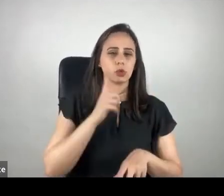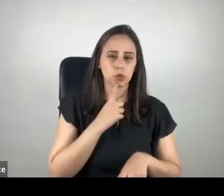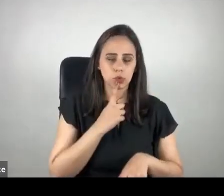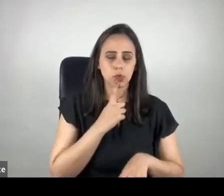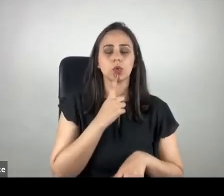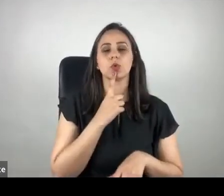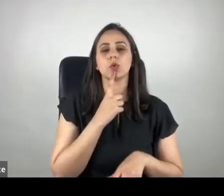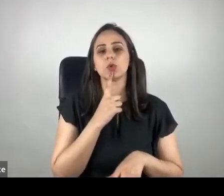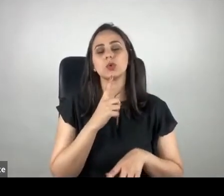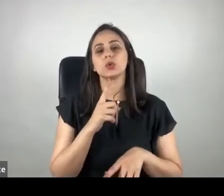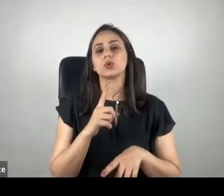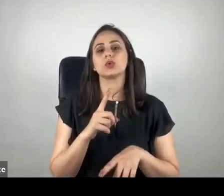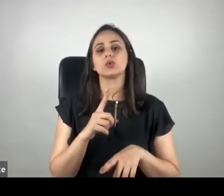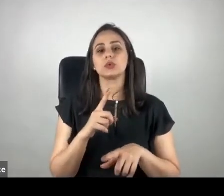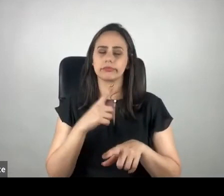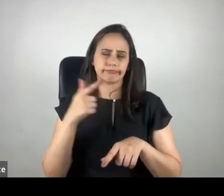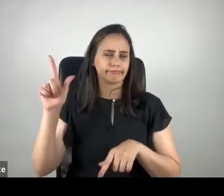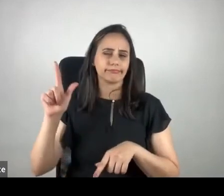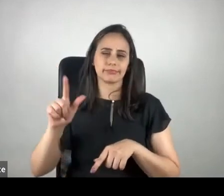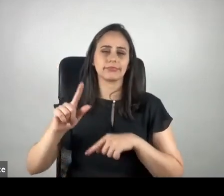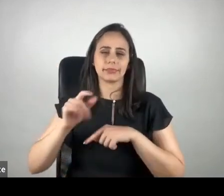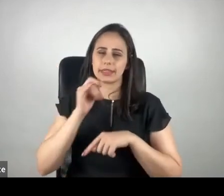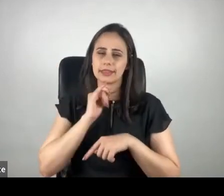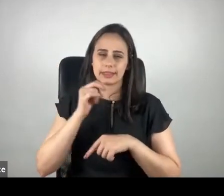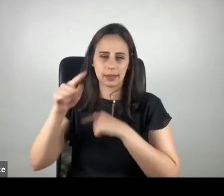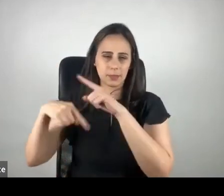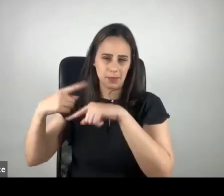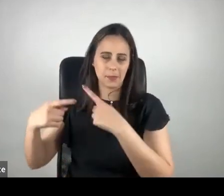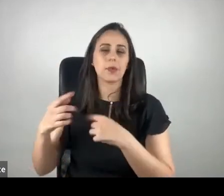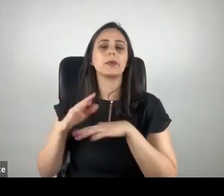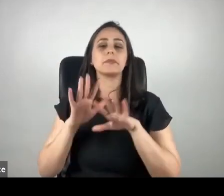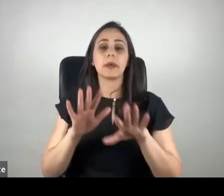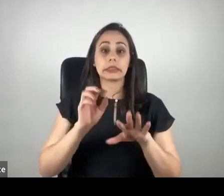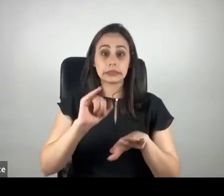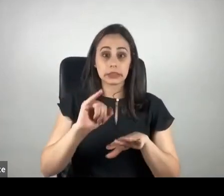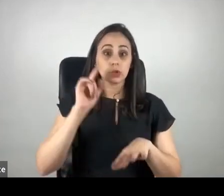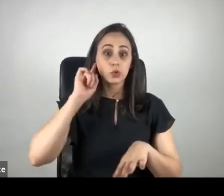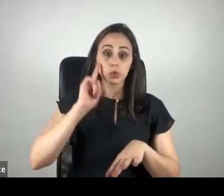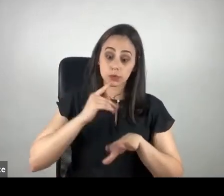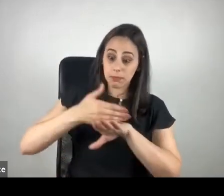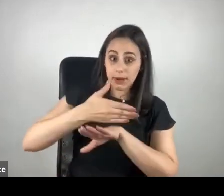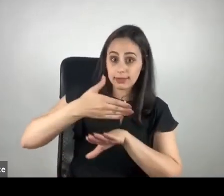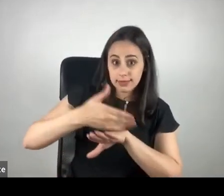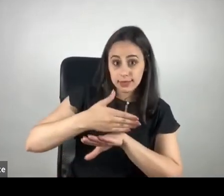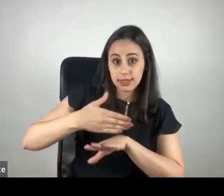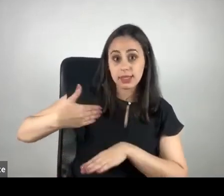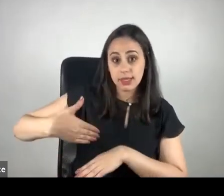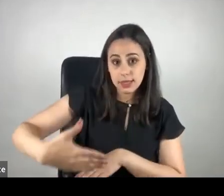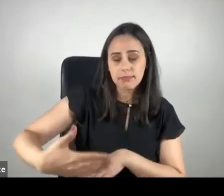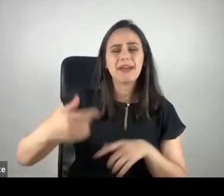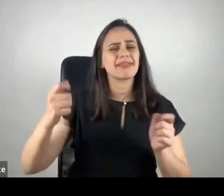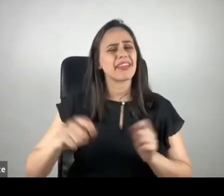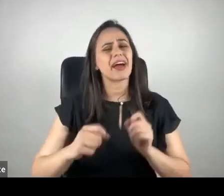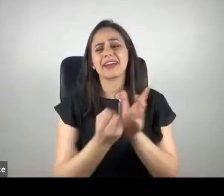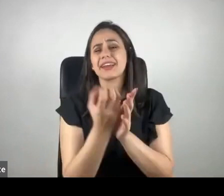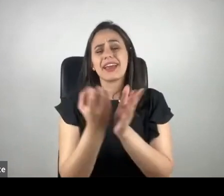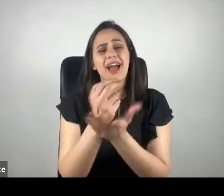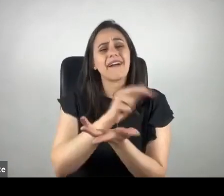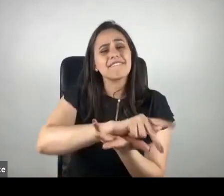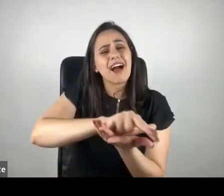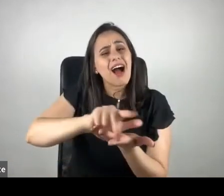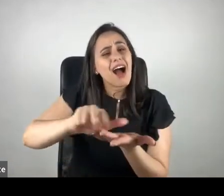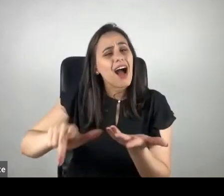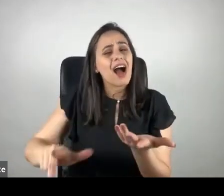surdos participando do nosso dia a dia, quantas coisas não podem ser criadas? Falam